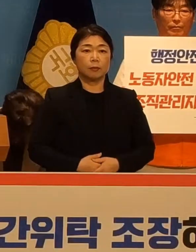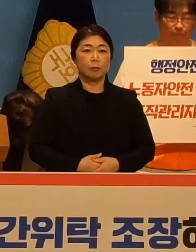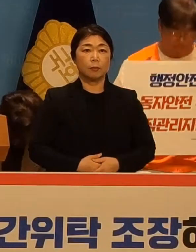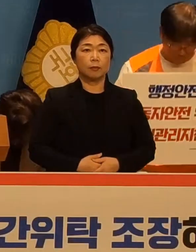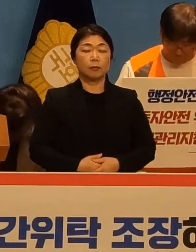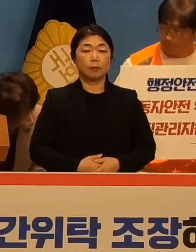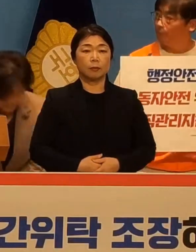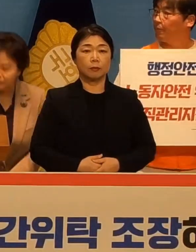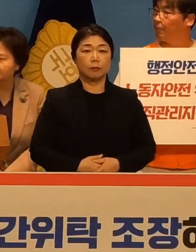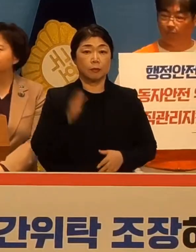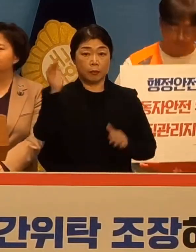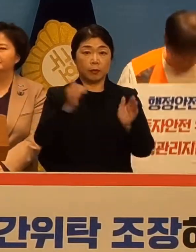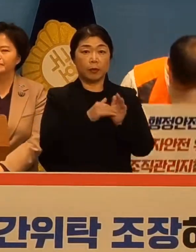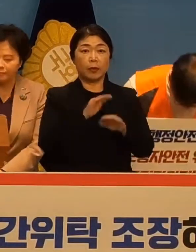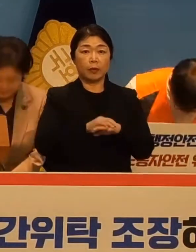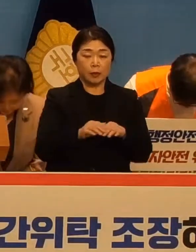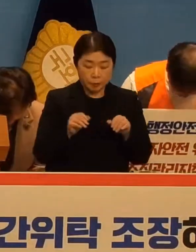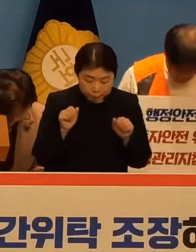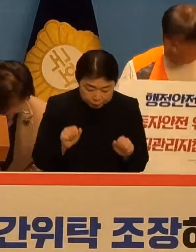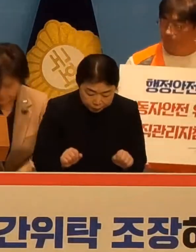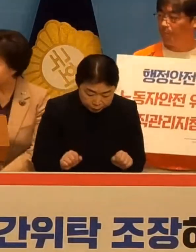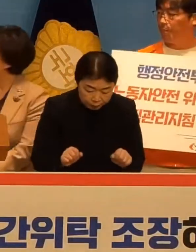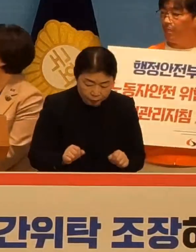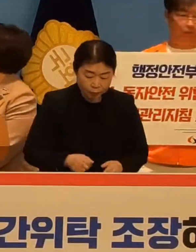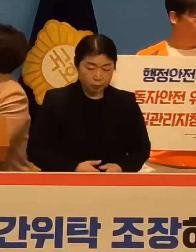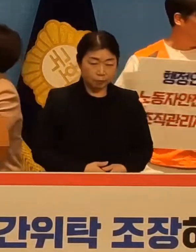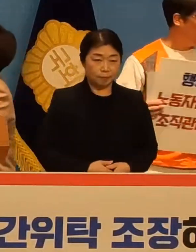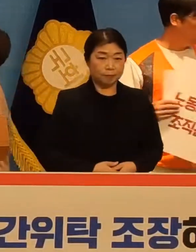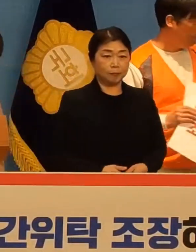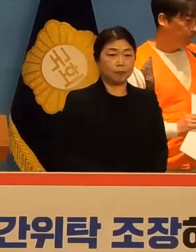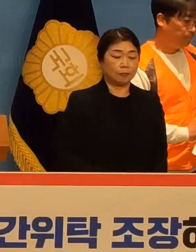네, 이상 기자회견 마치겠습니다. 고맙습니다.